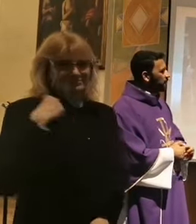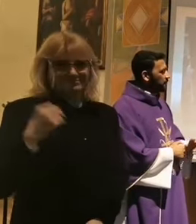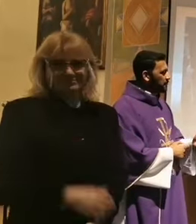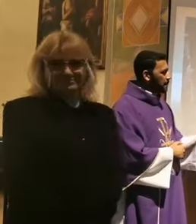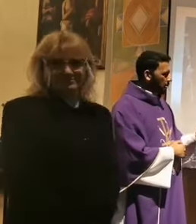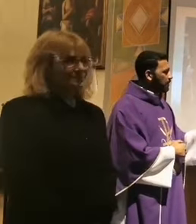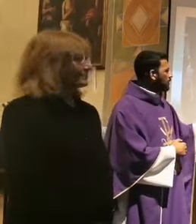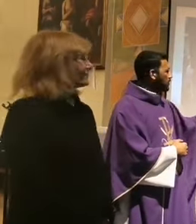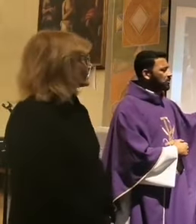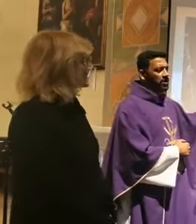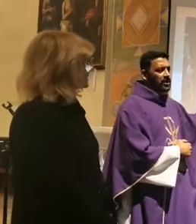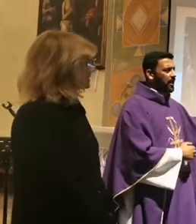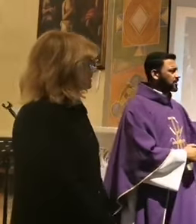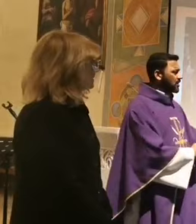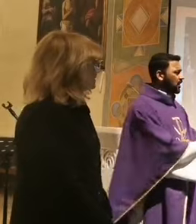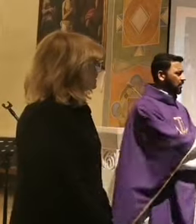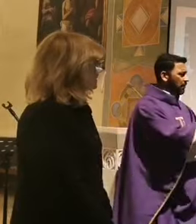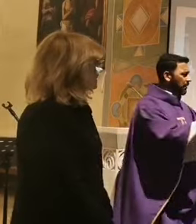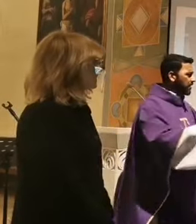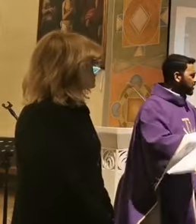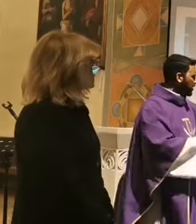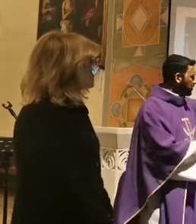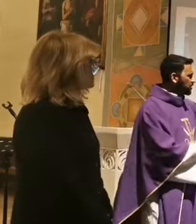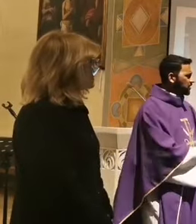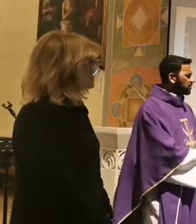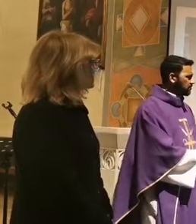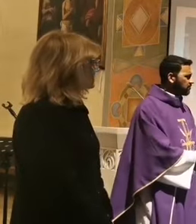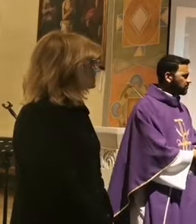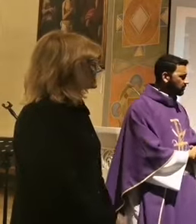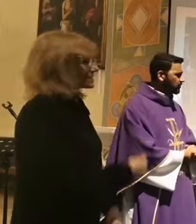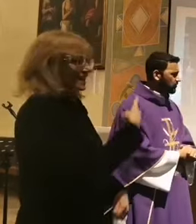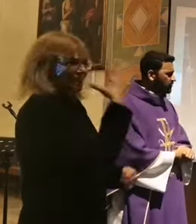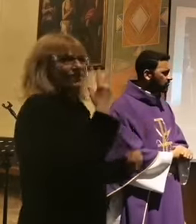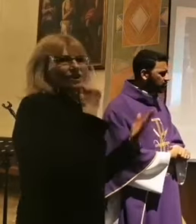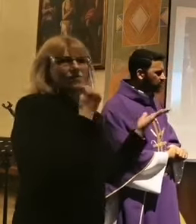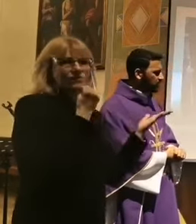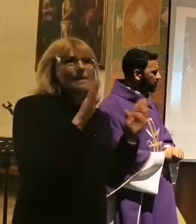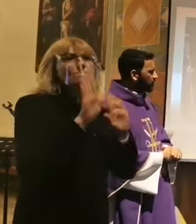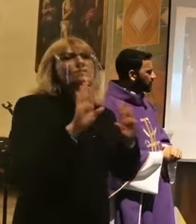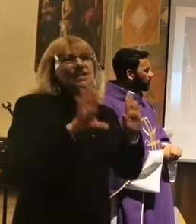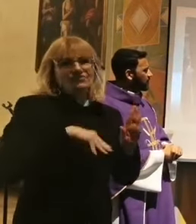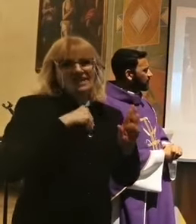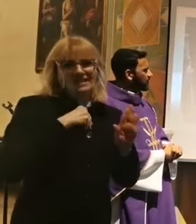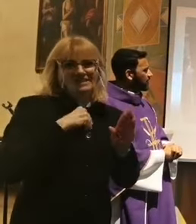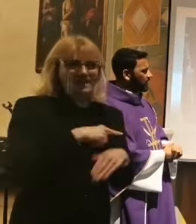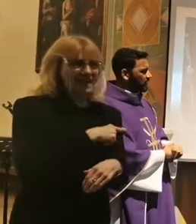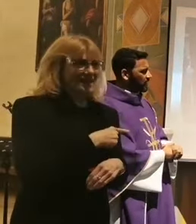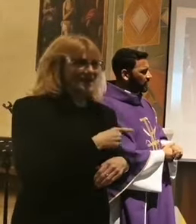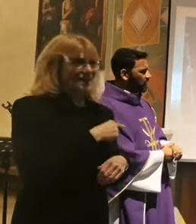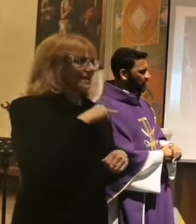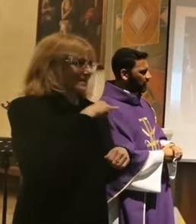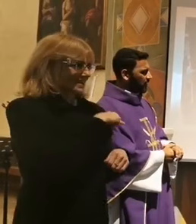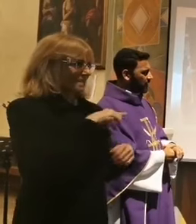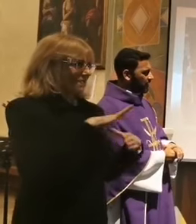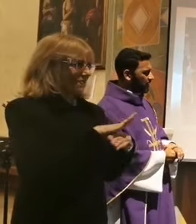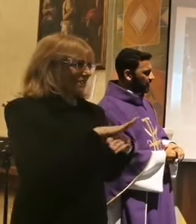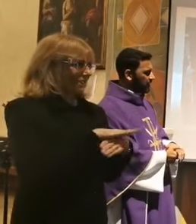No. Nostra chiesa, la messa. Tak wygląda msza święta. Czyli